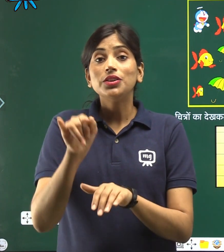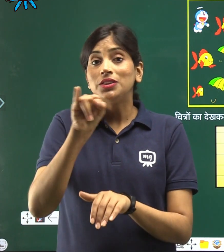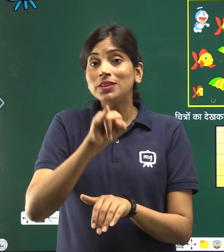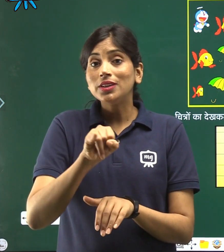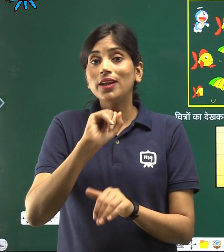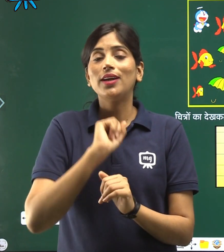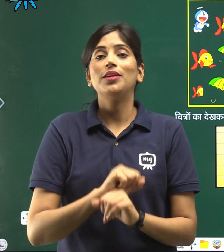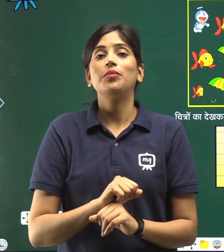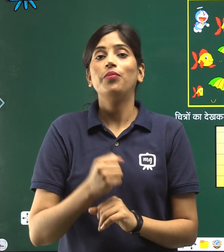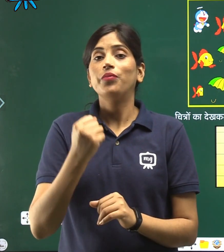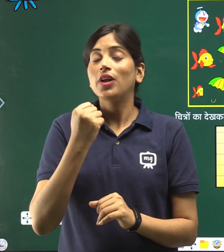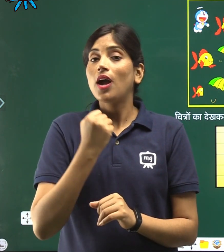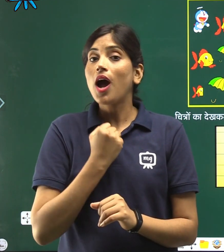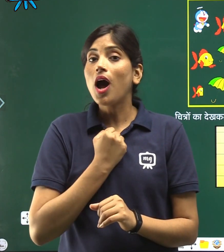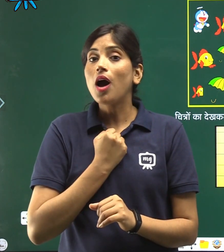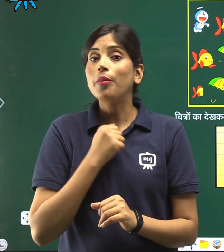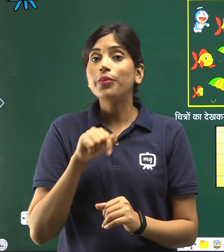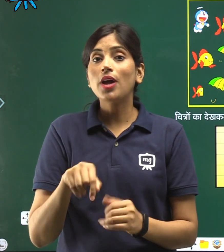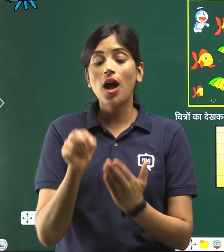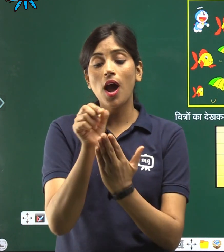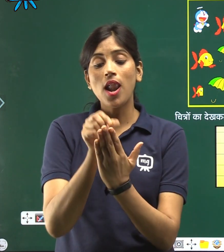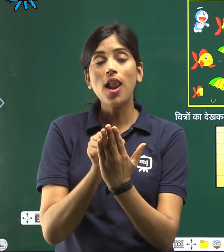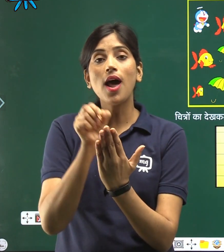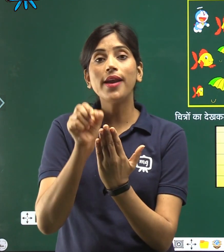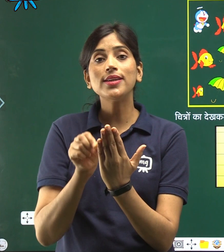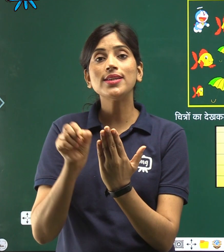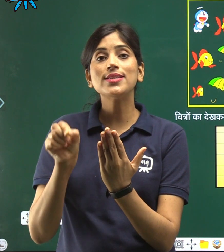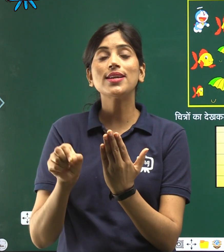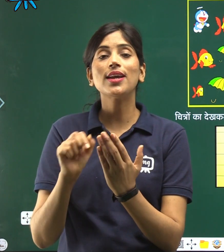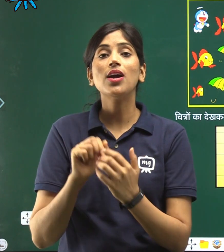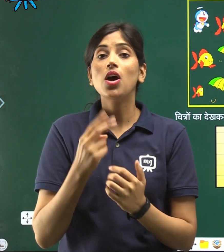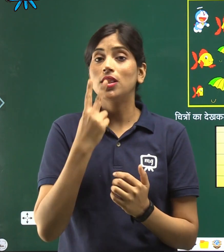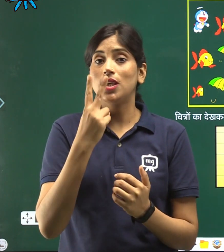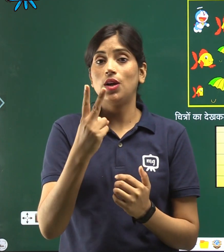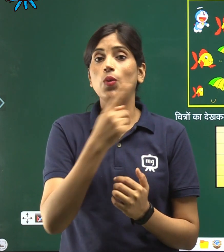6। हम यहाँ लाइन खींचेंगे। देखो,